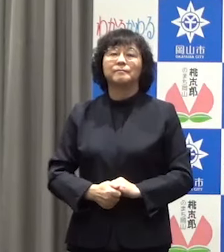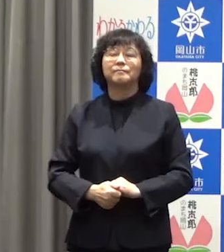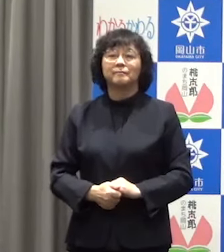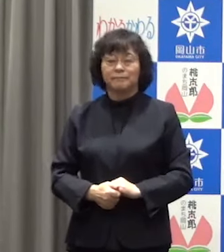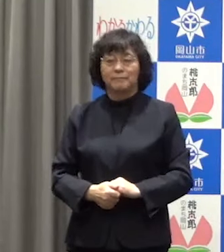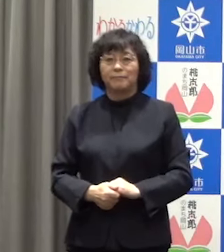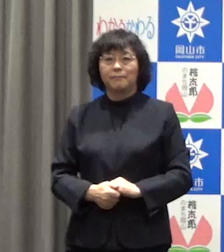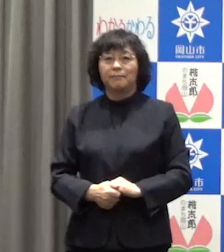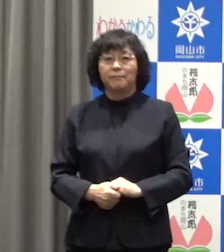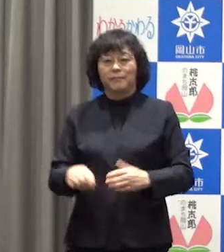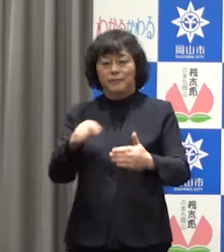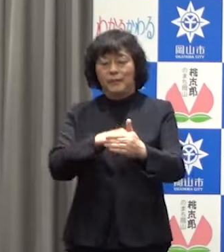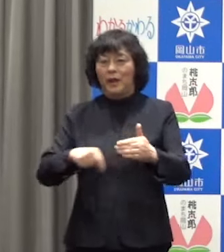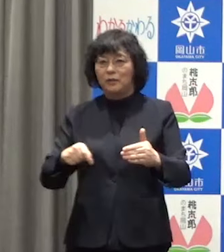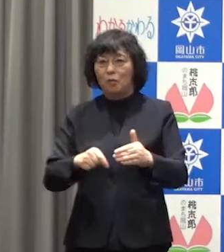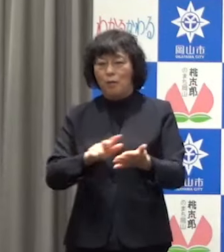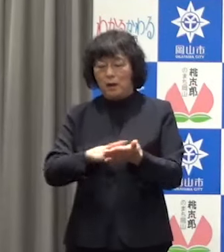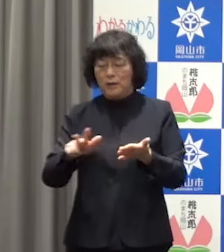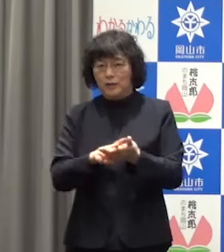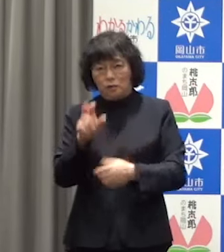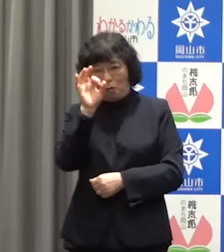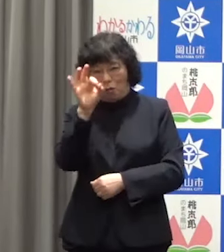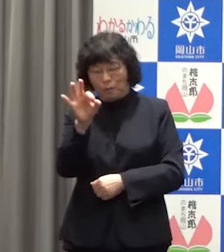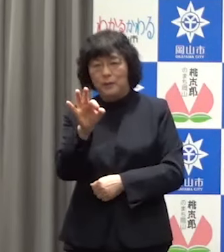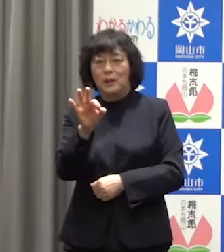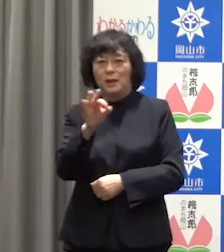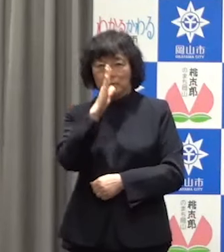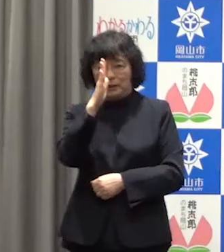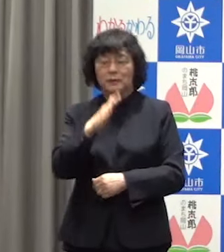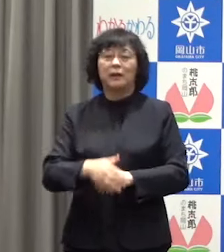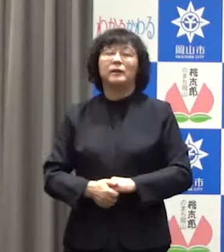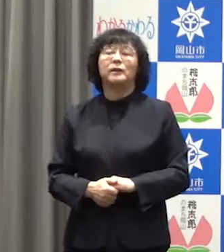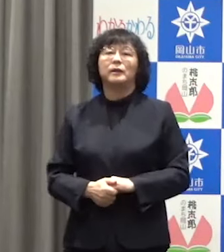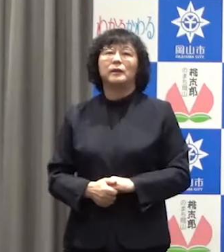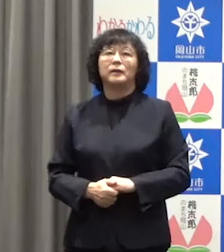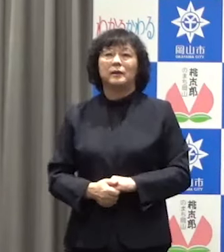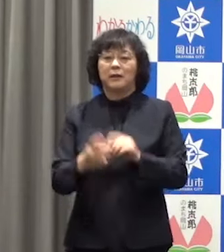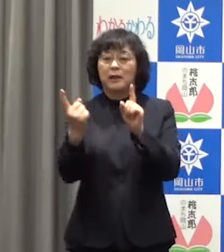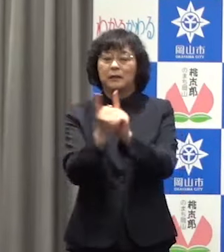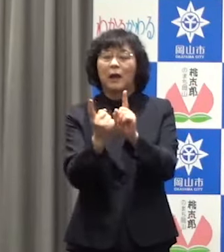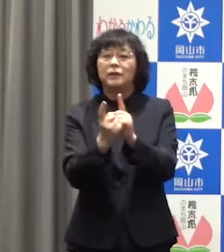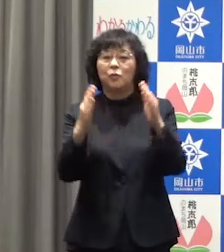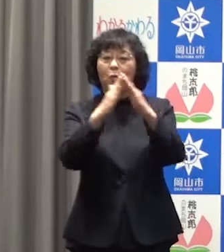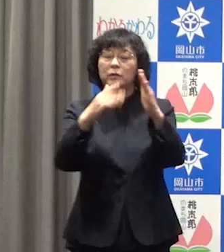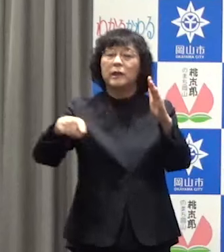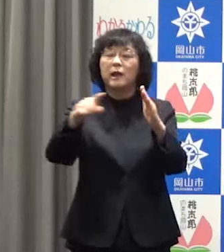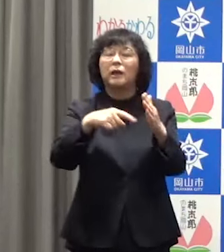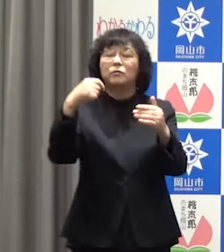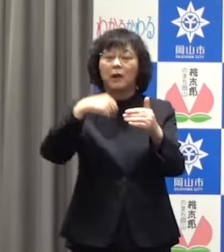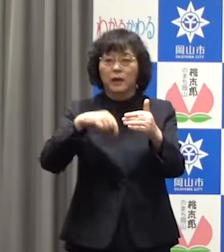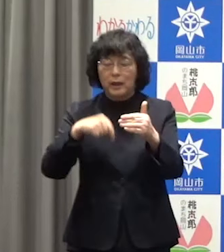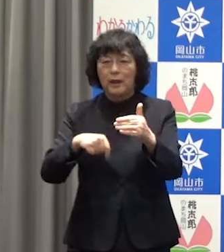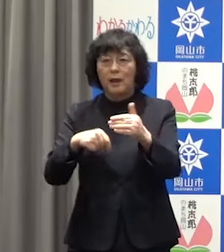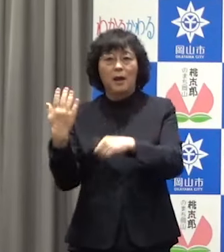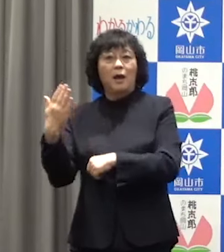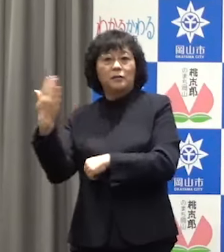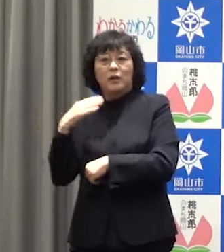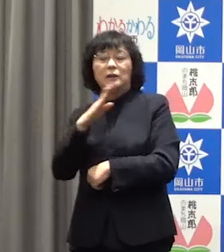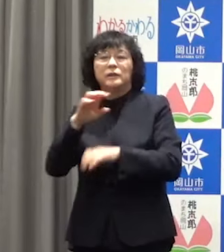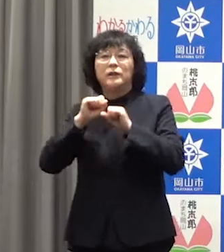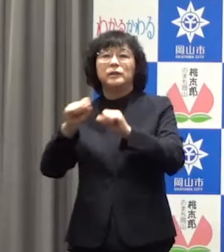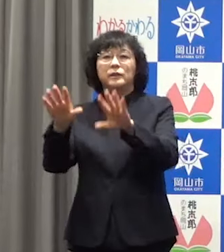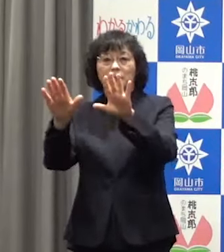概要はお手元の資料をご覧いただきたいと思いますが、対象世帯のうち今年度すでに実施